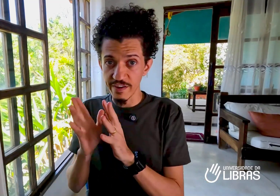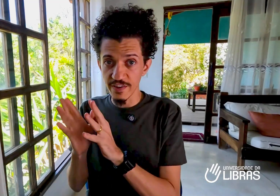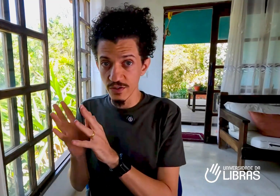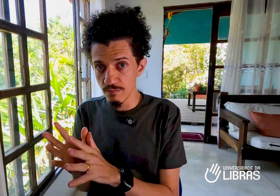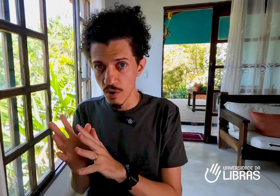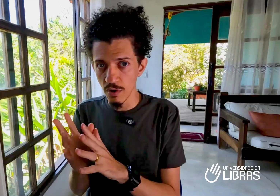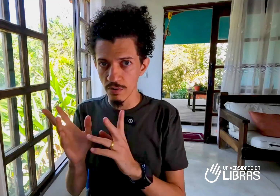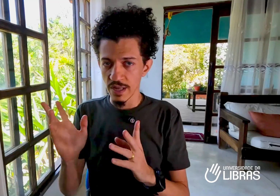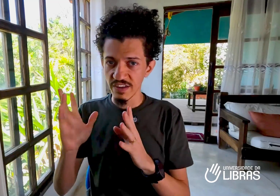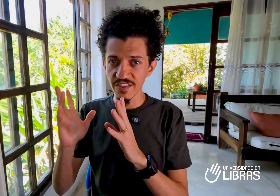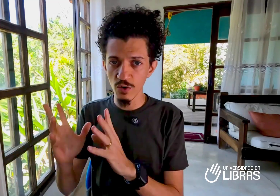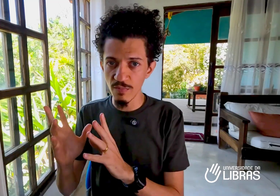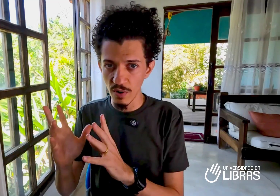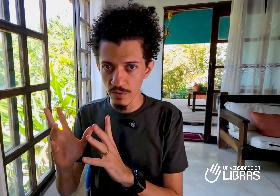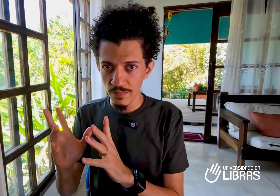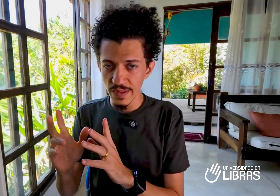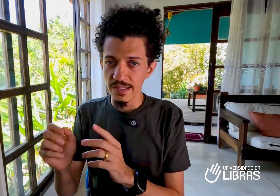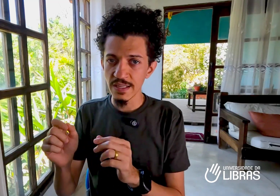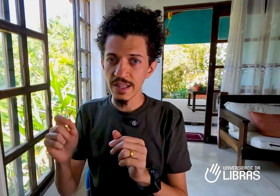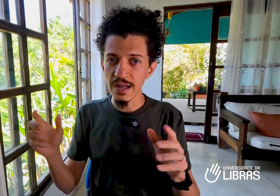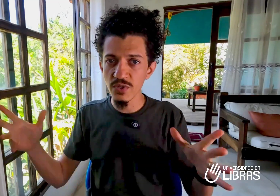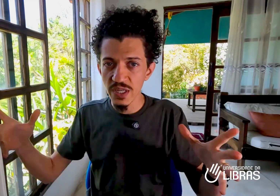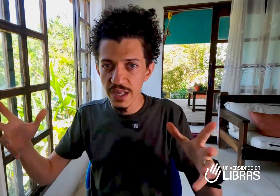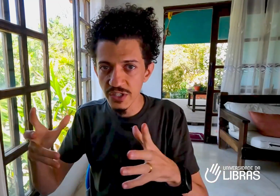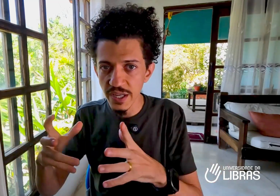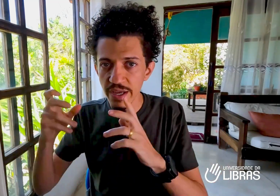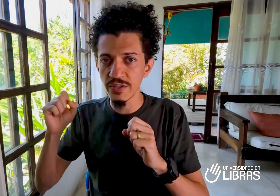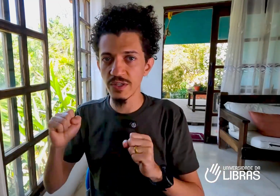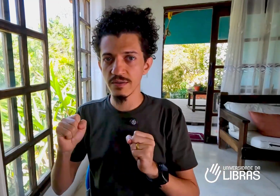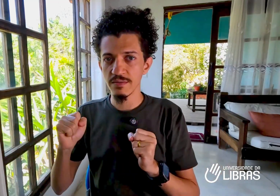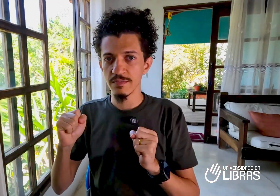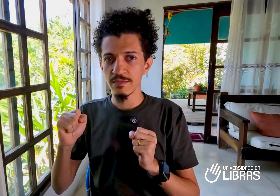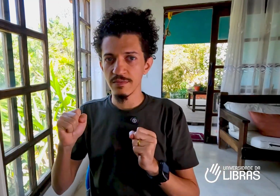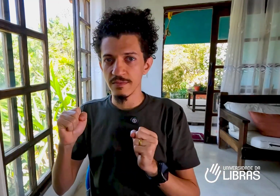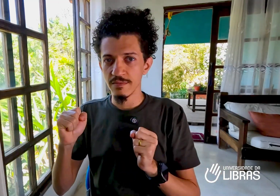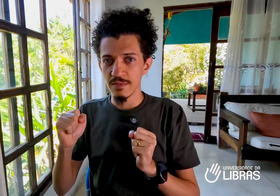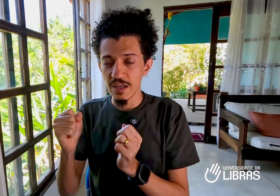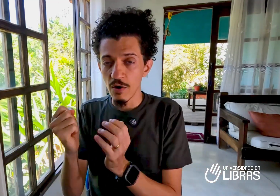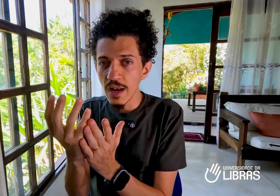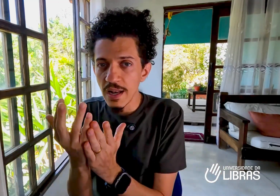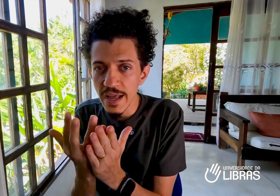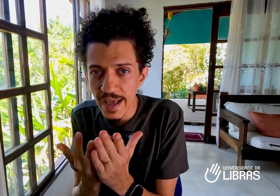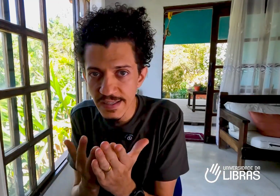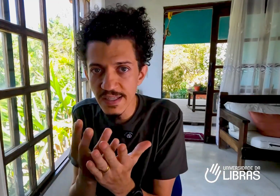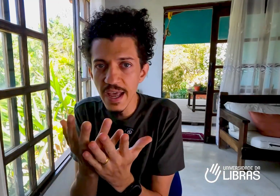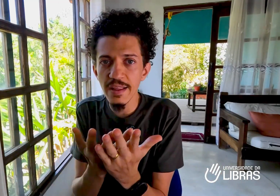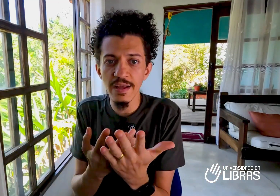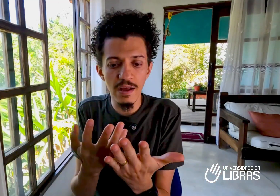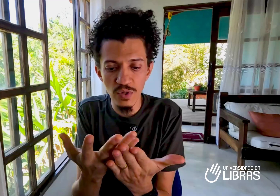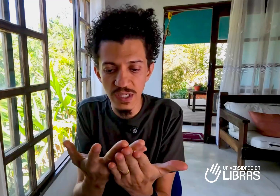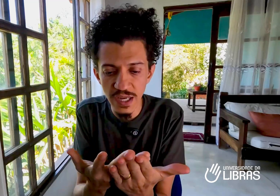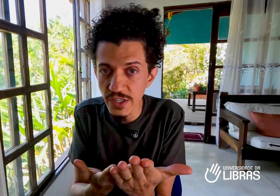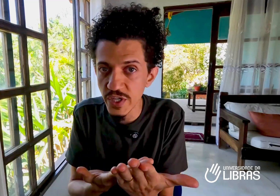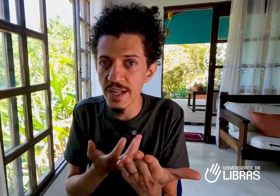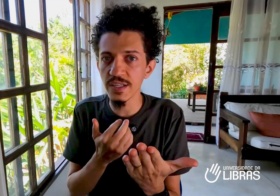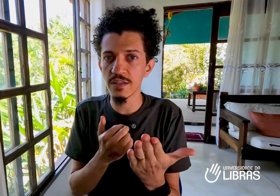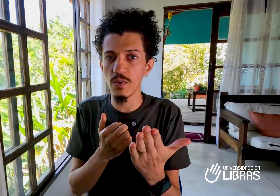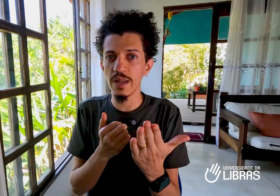fazer um bolo, você traz os ingredientes, você olha ali a receita, né, os ingredientes que estão ali,